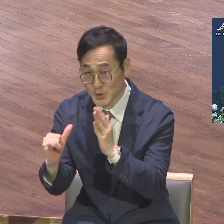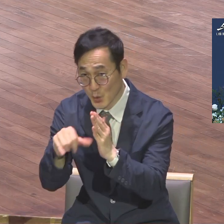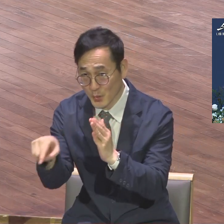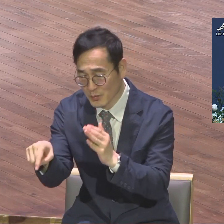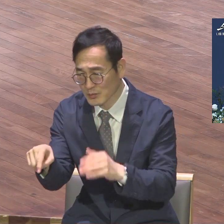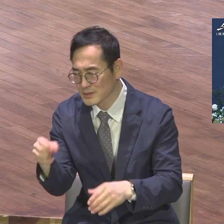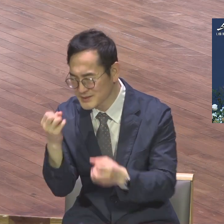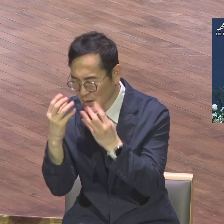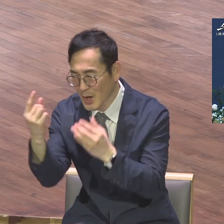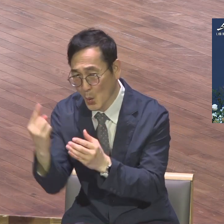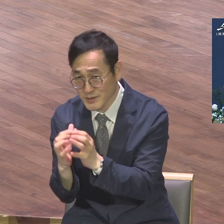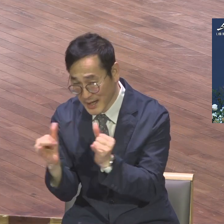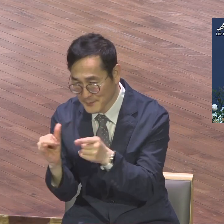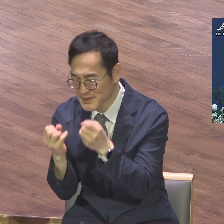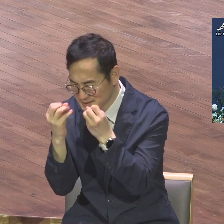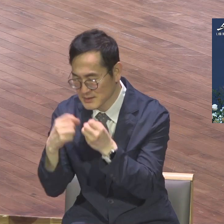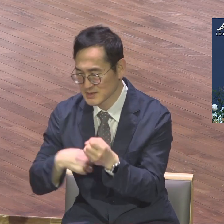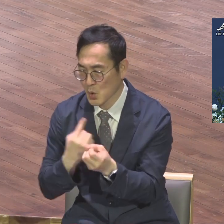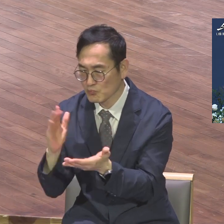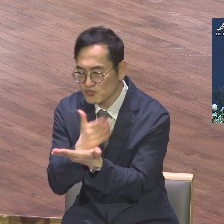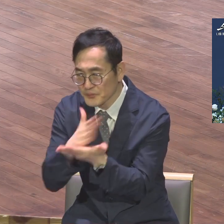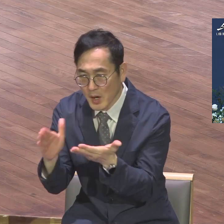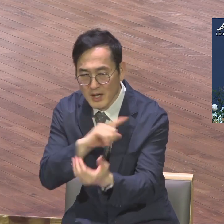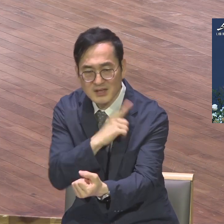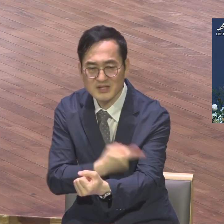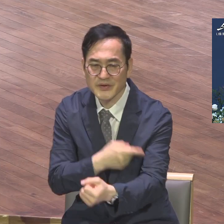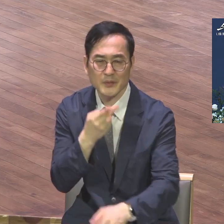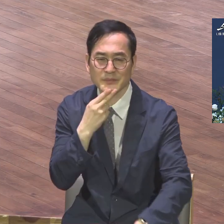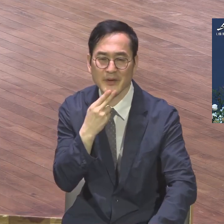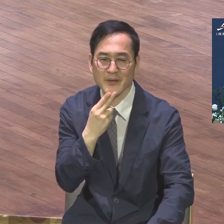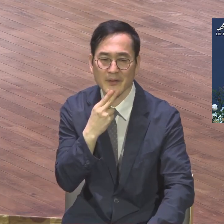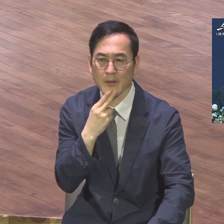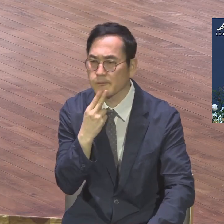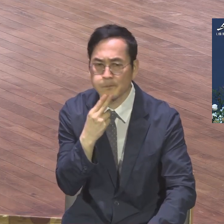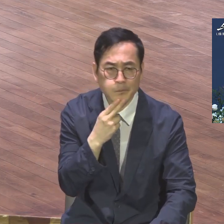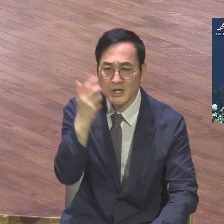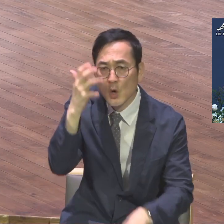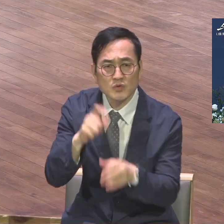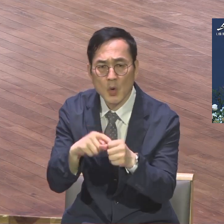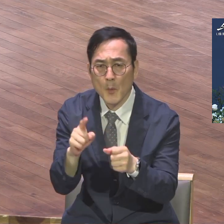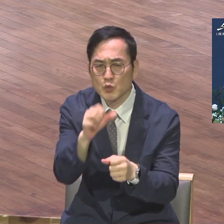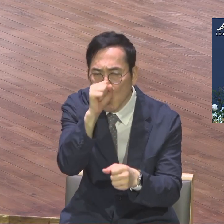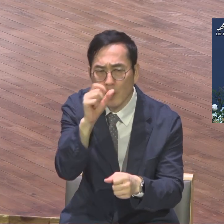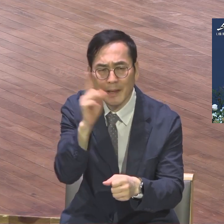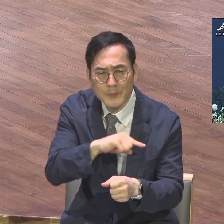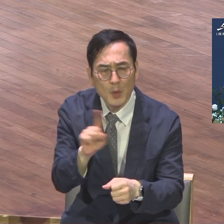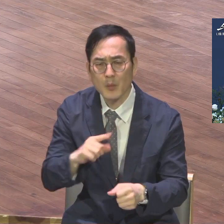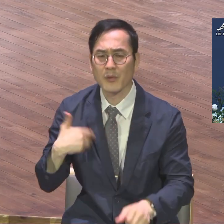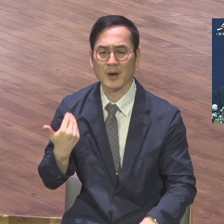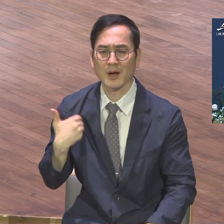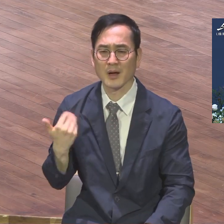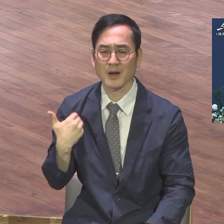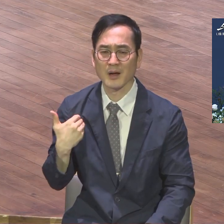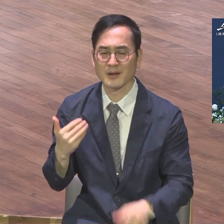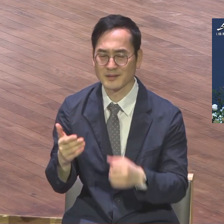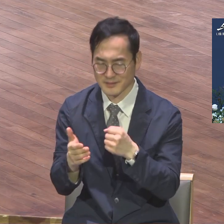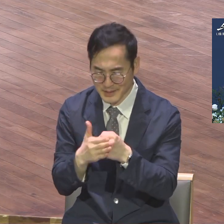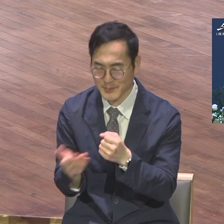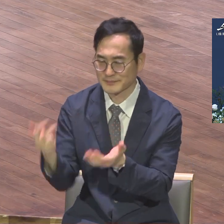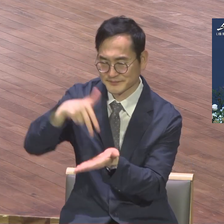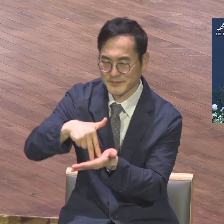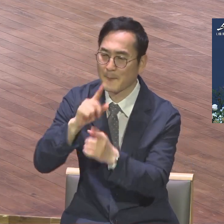스스로 분별하는 능력이 없어요. 분별 능력이 힘듭니다. 그래서 강단을